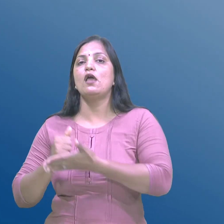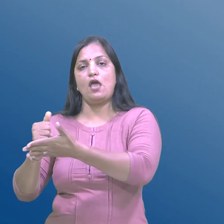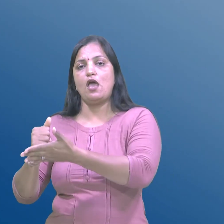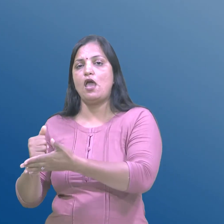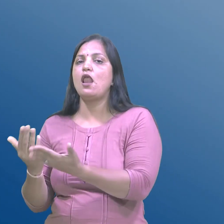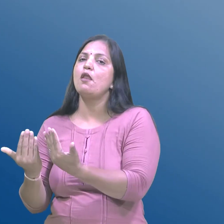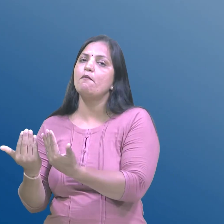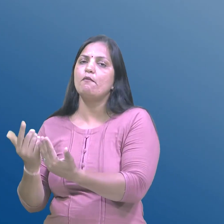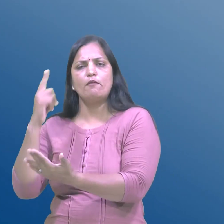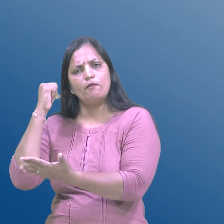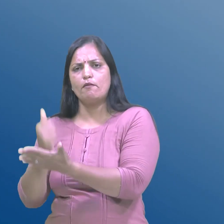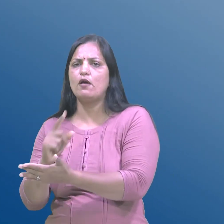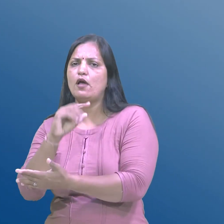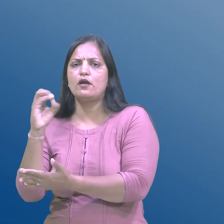શકે છે,